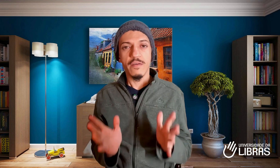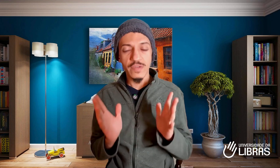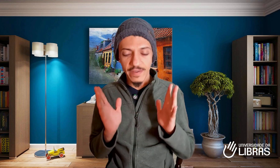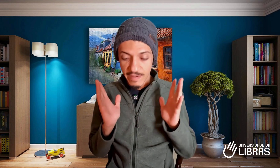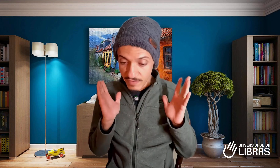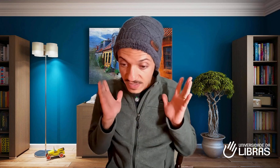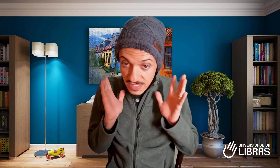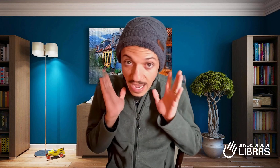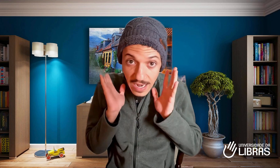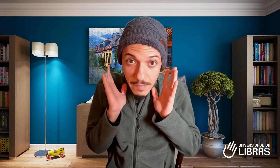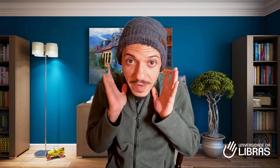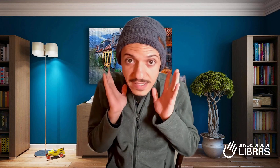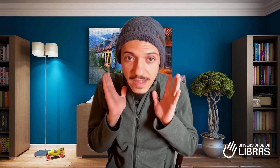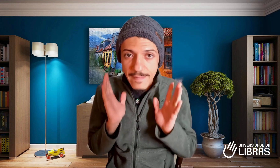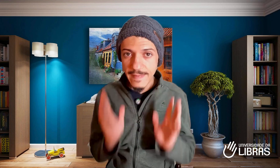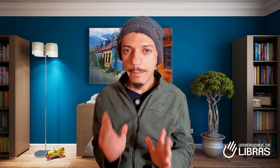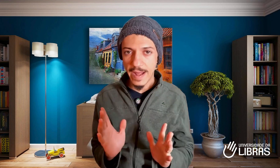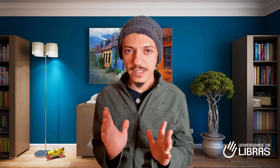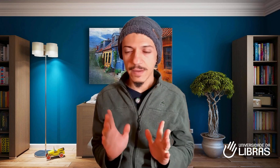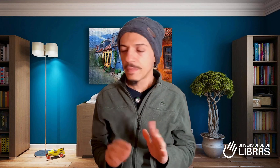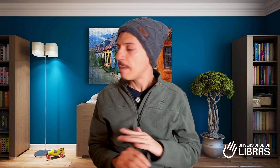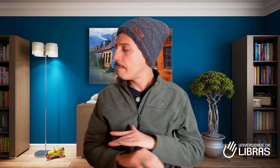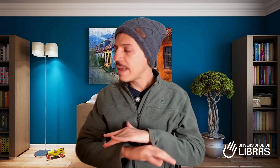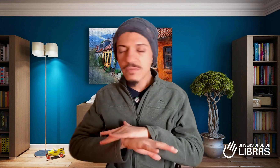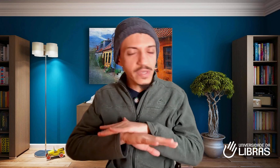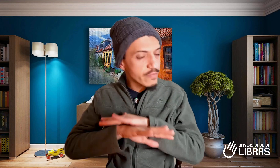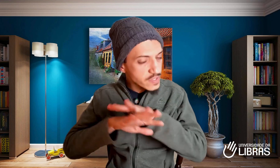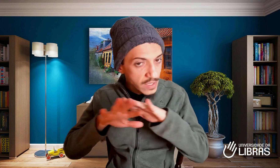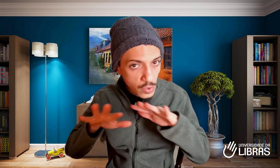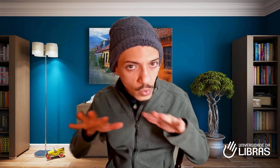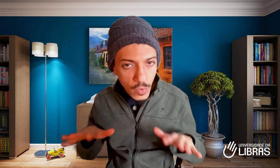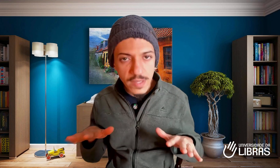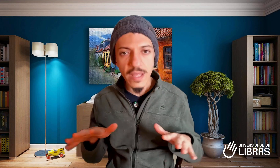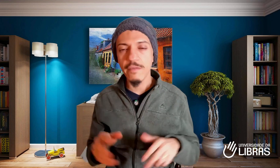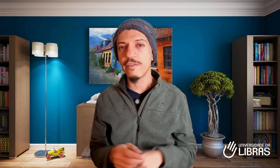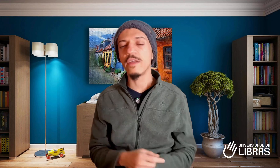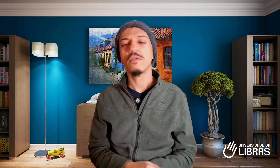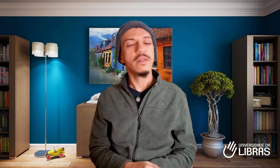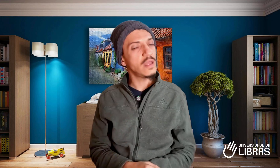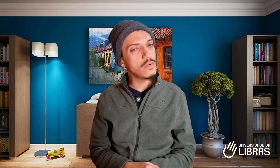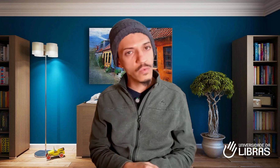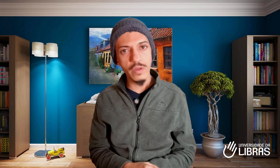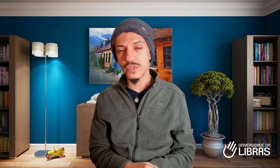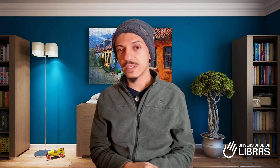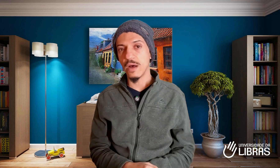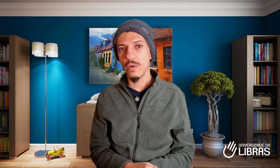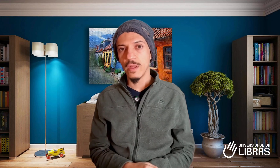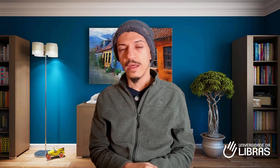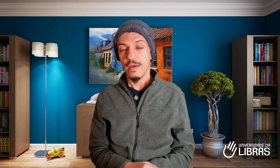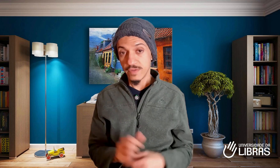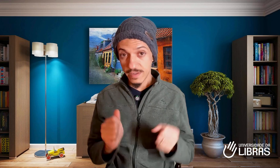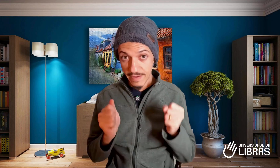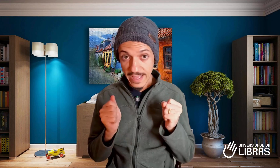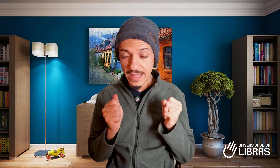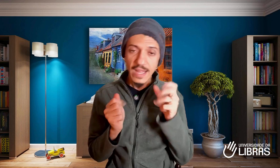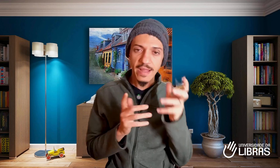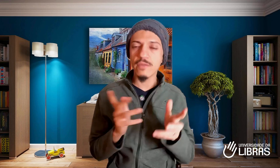vai vivenciar a Libras na prática. Mesmo que você nunca tenha feito nenhum único sinal, você vai entendendo os